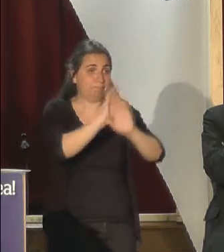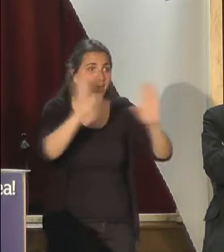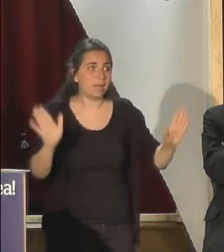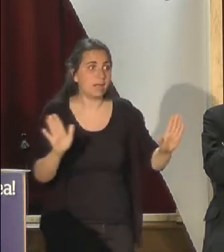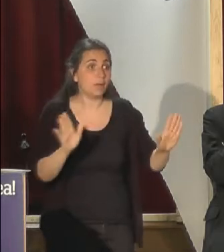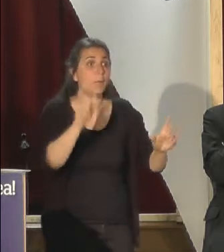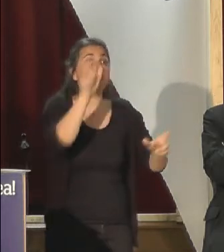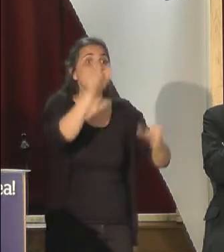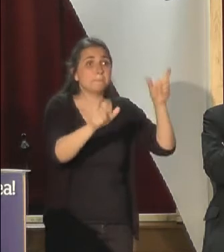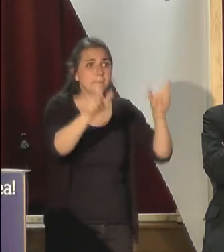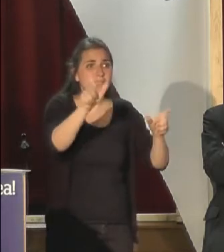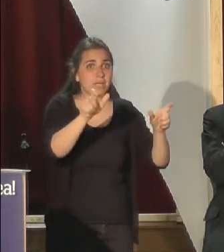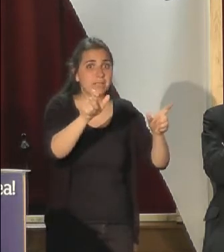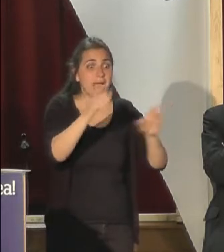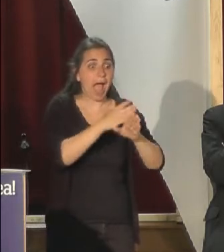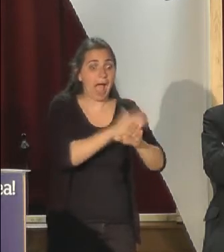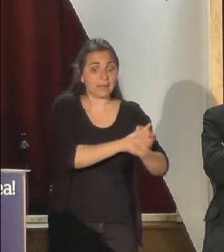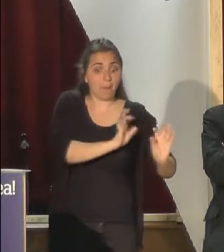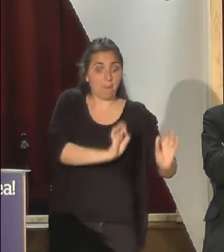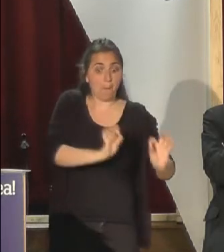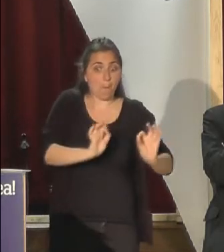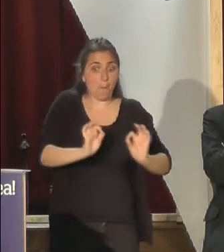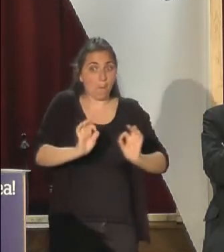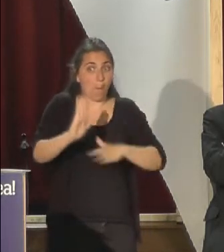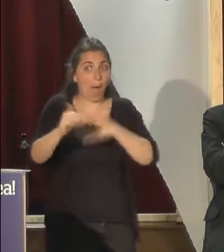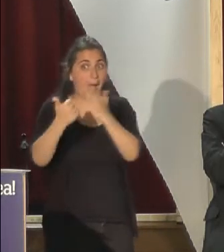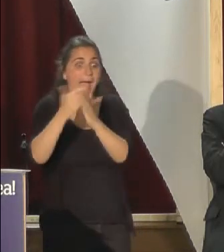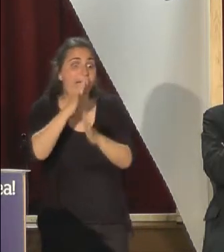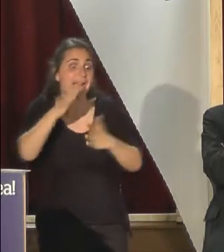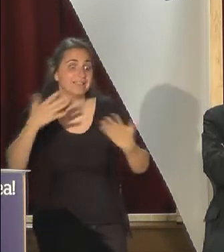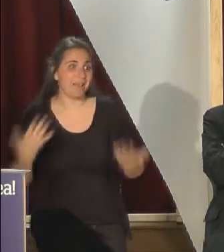os cidadáns que exercemos a